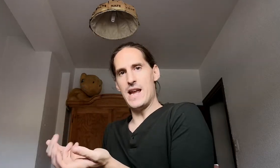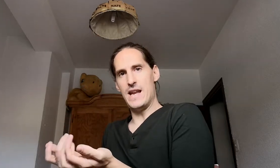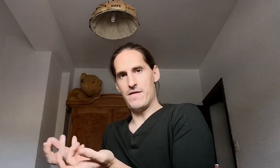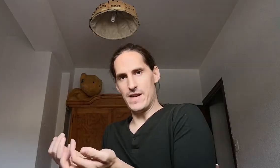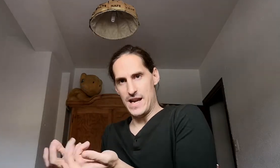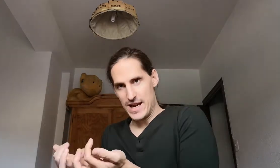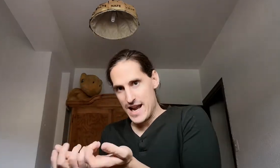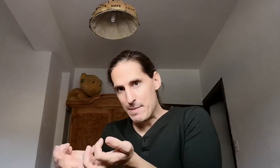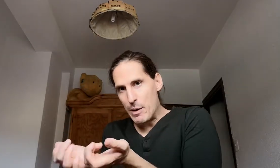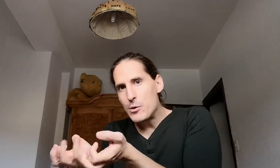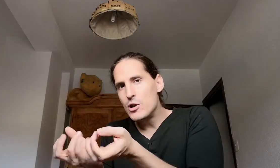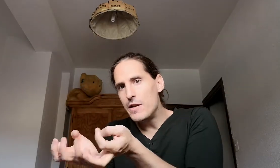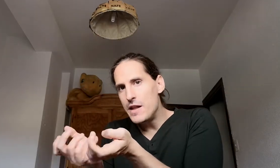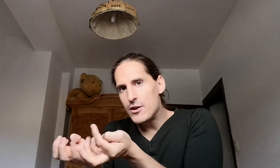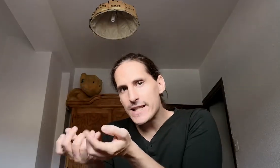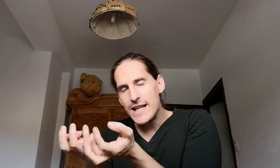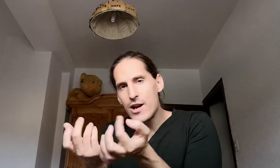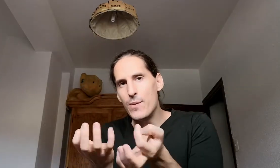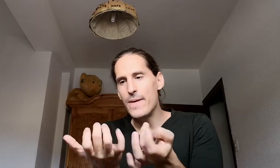freír, freír. Movemos los deditos así como.